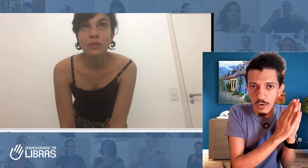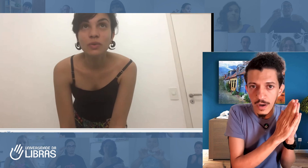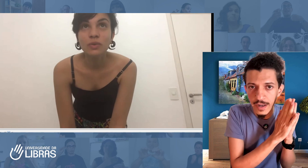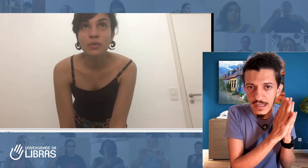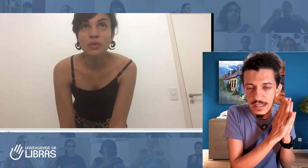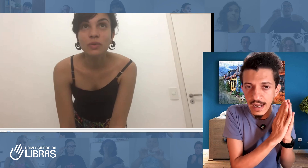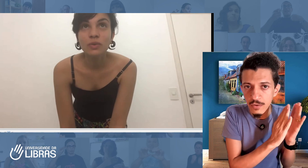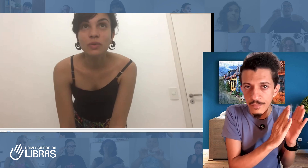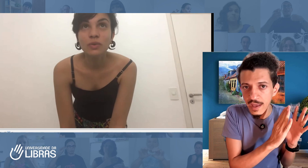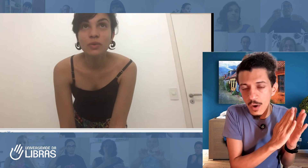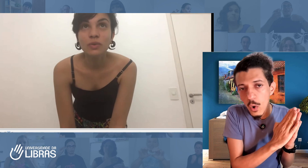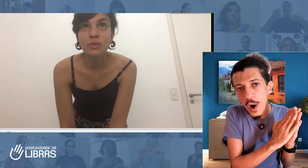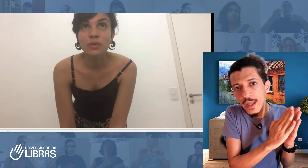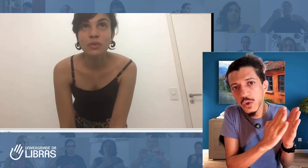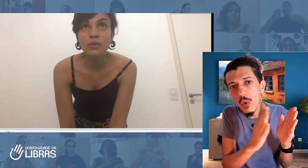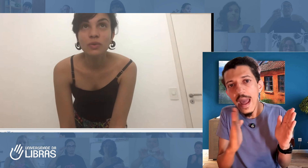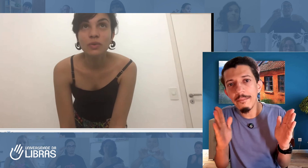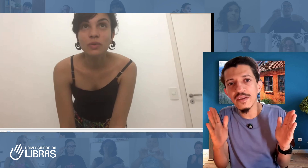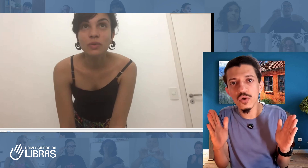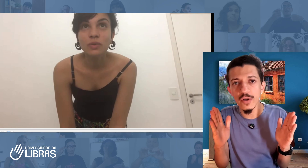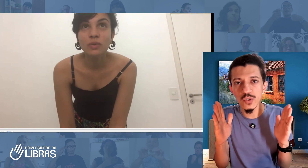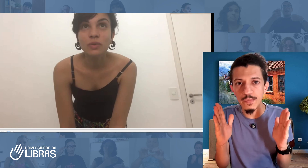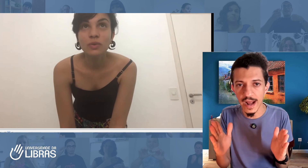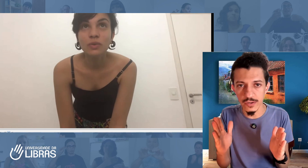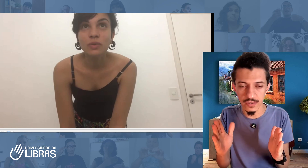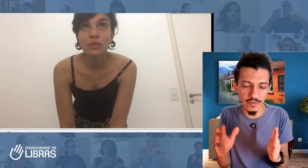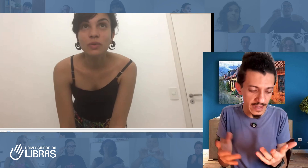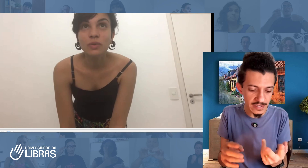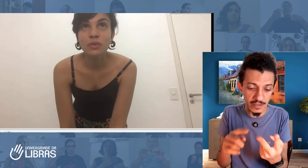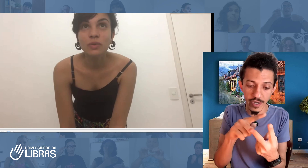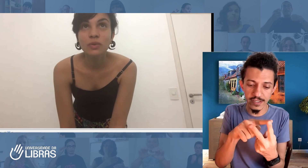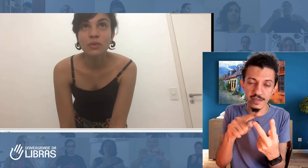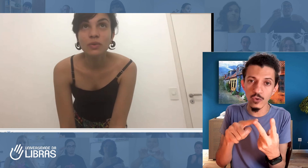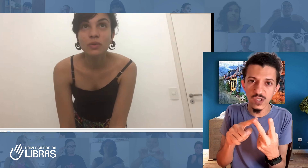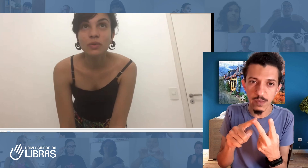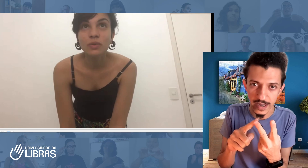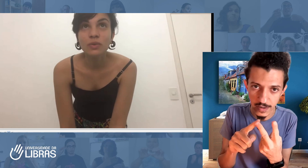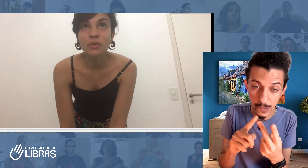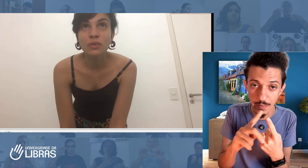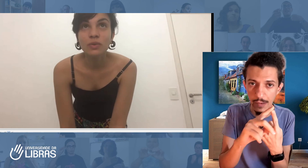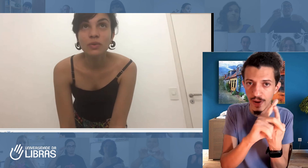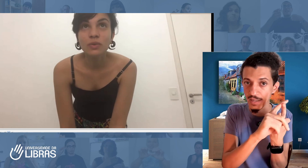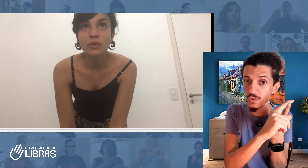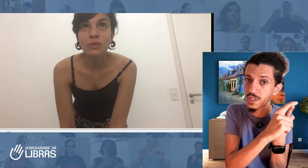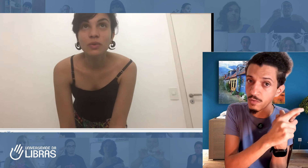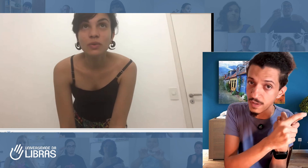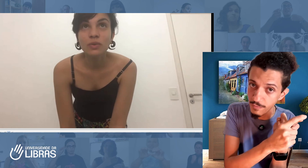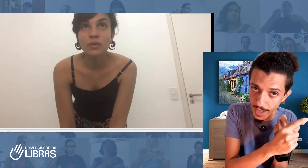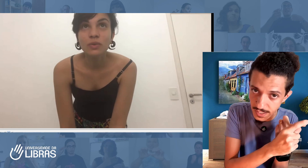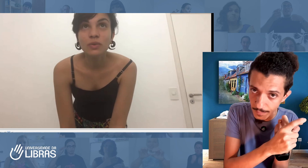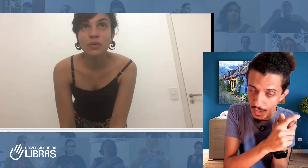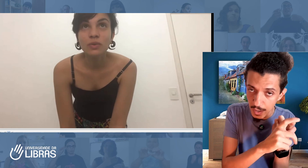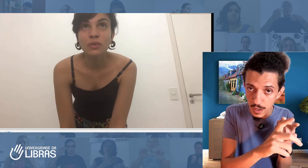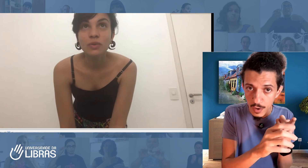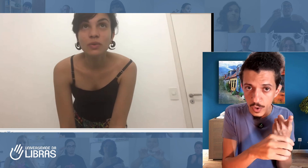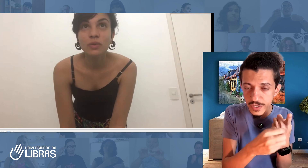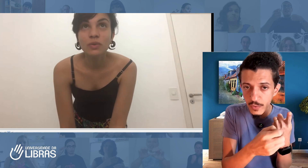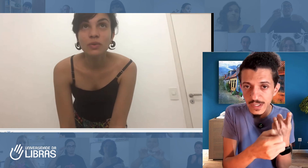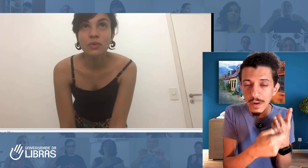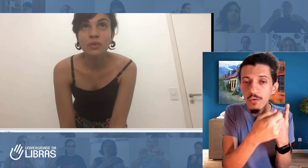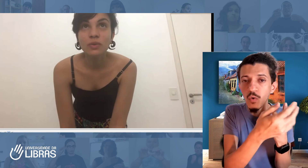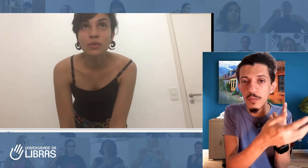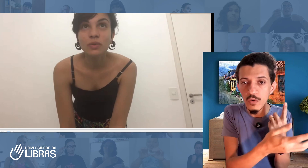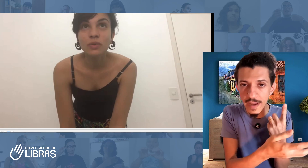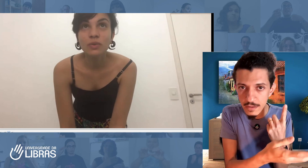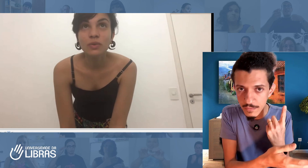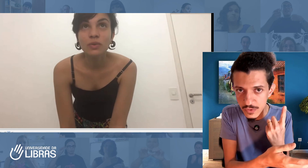está organizado em 8 episódios práticos. Na verdade, está organizado em 2 partes. A primeira parte é o ciclo da fluência, onde eu